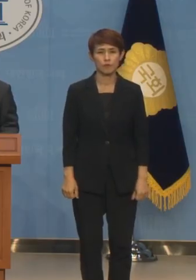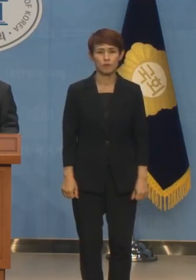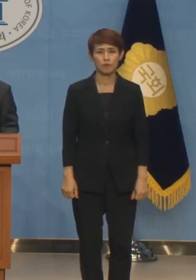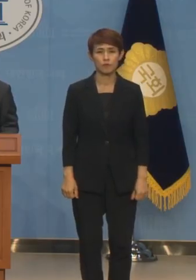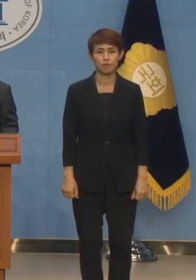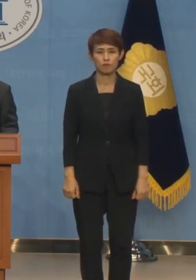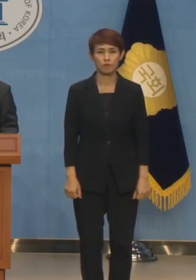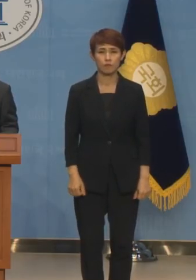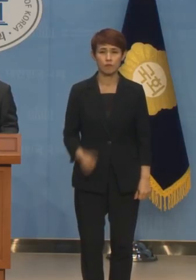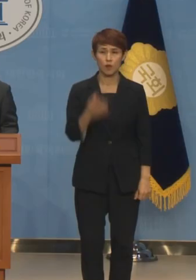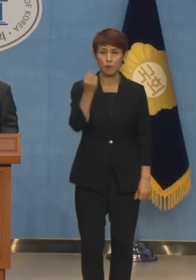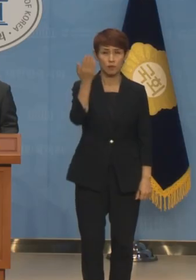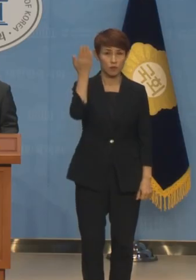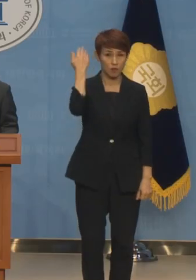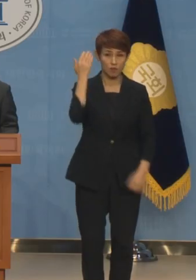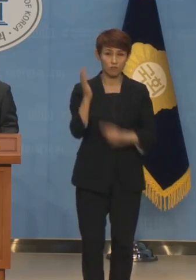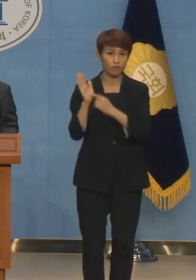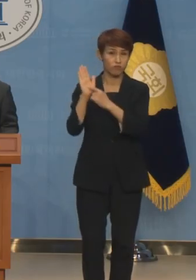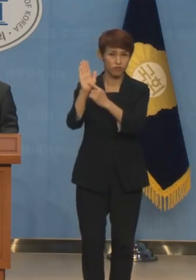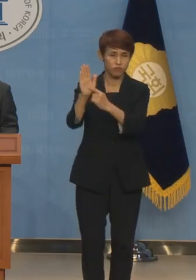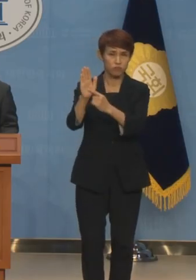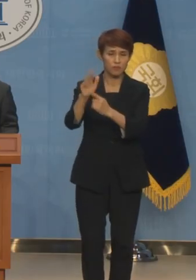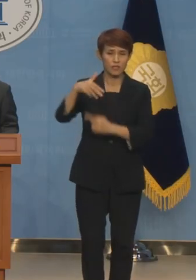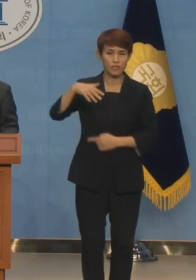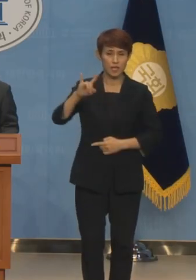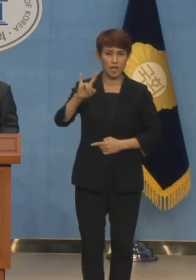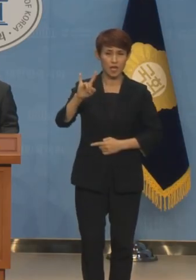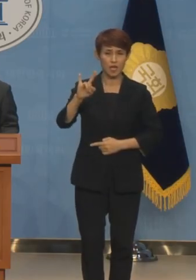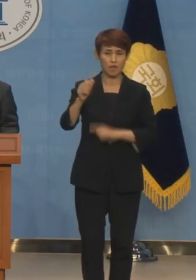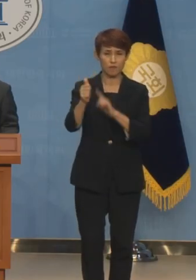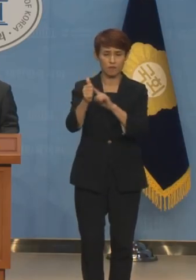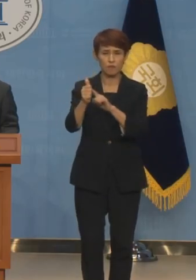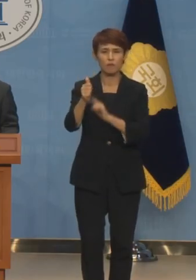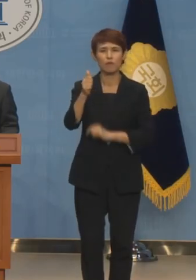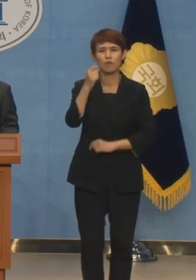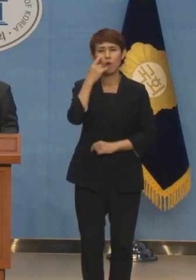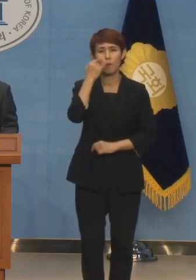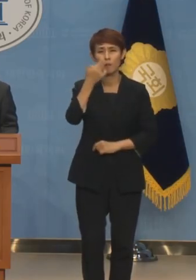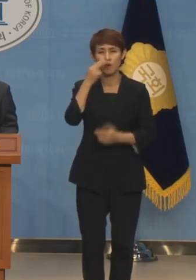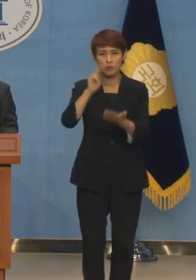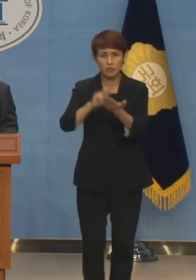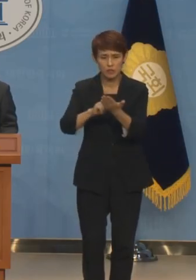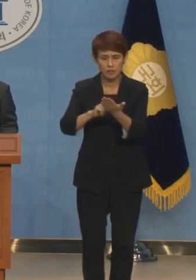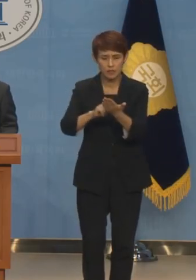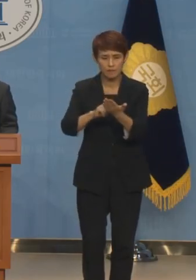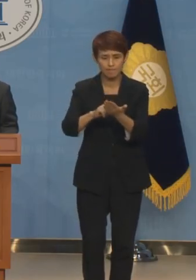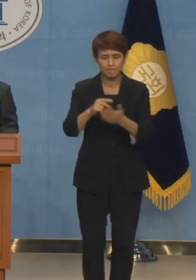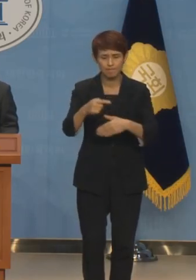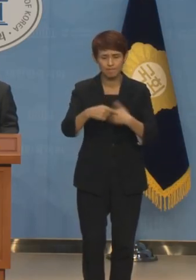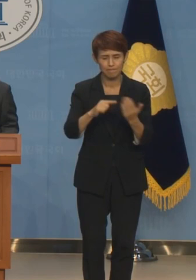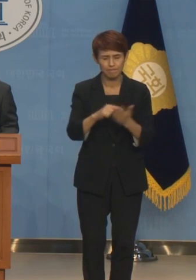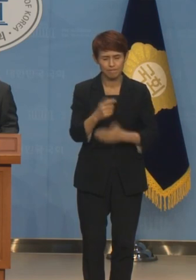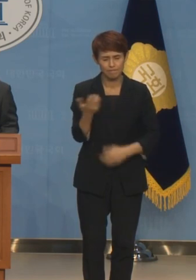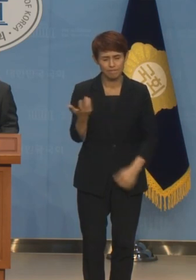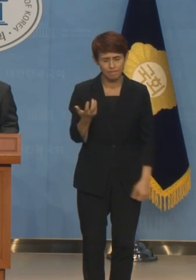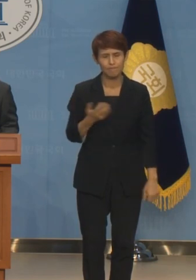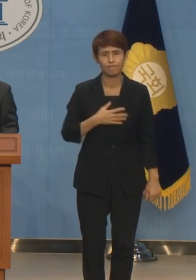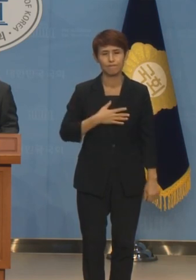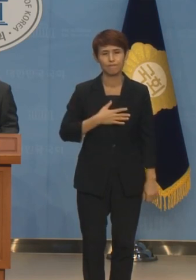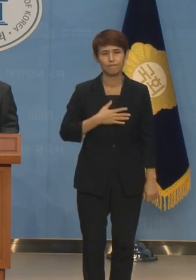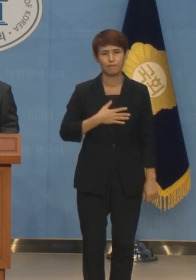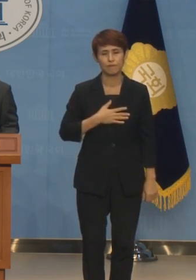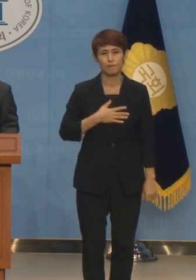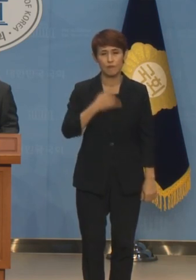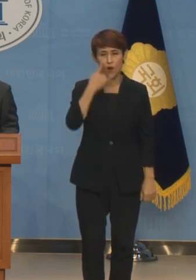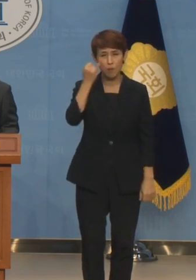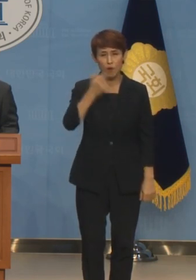아직도 얼마 전 공개된 최혜병 어머니의 편지에 가슴이 먹먹해집니다. 어머니의